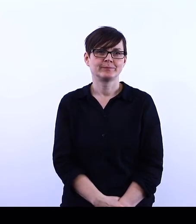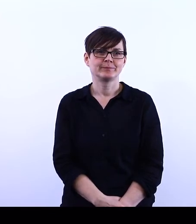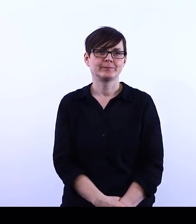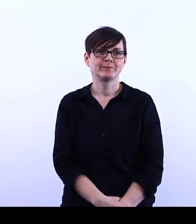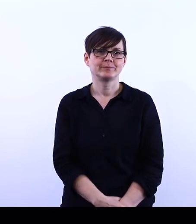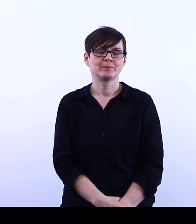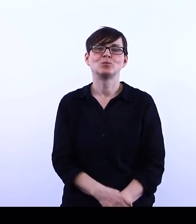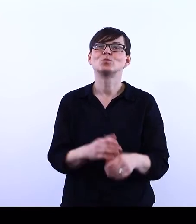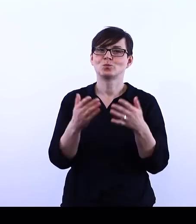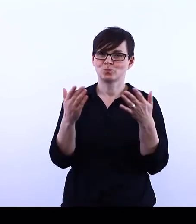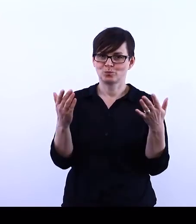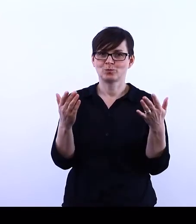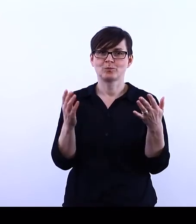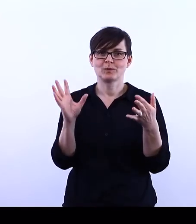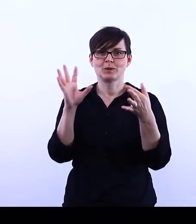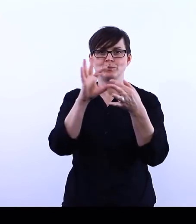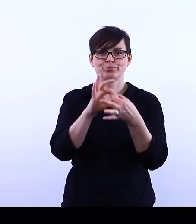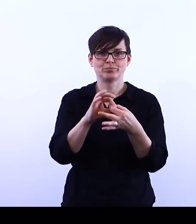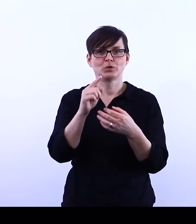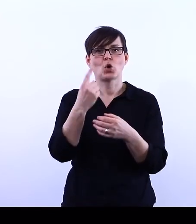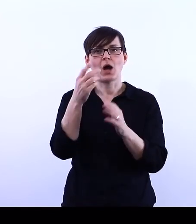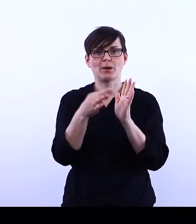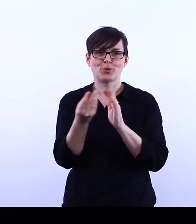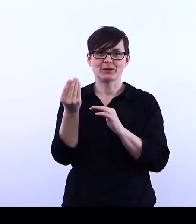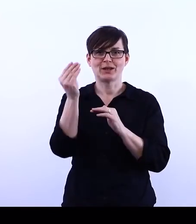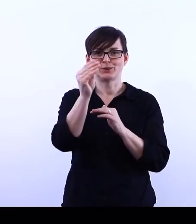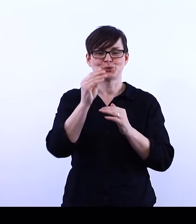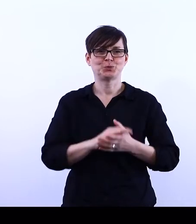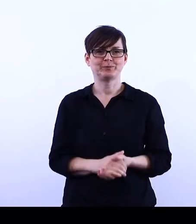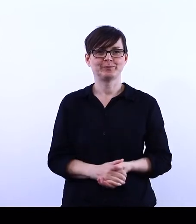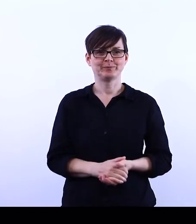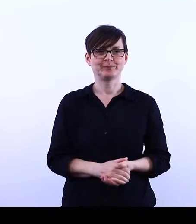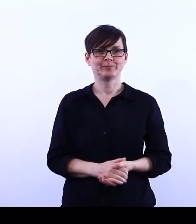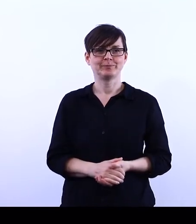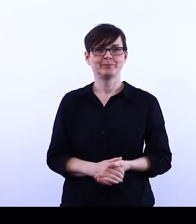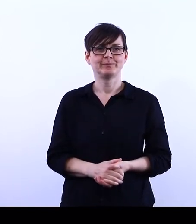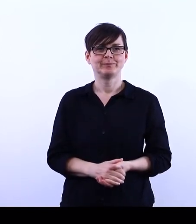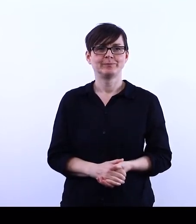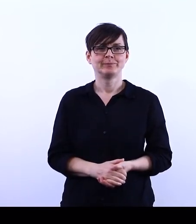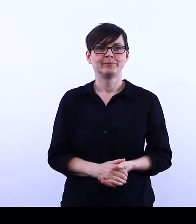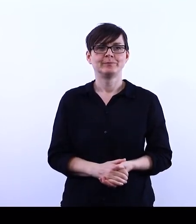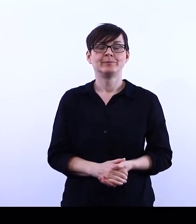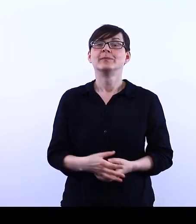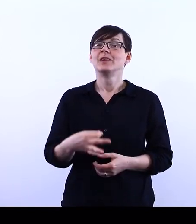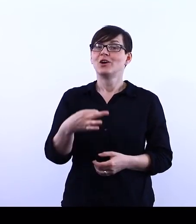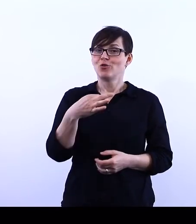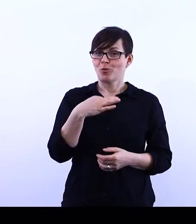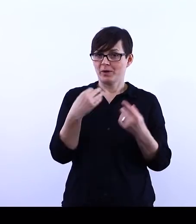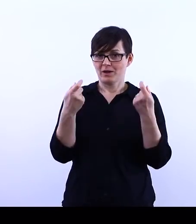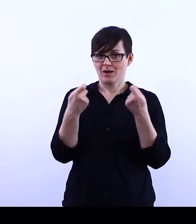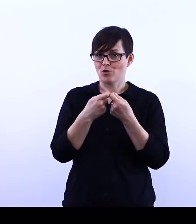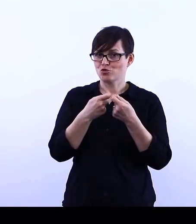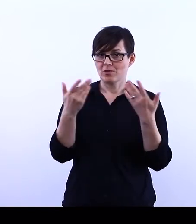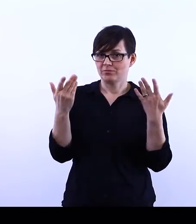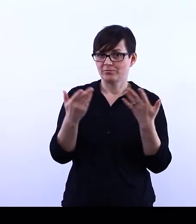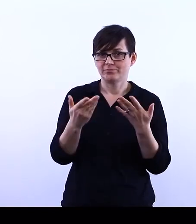Ja, da würde ich vielleicht also einen Punkt ergänzen. Weil was ich jetzt auch spannend finde, also wie viel und wie